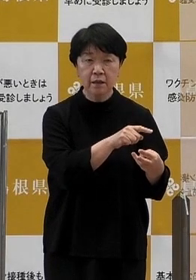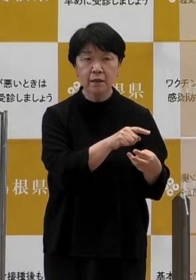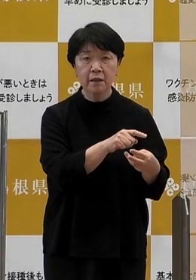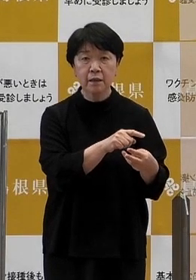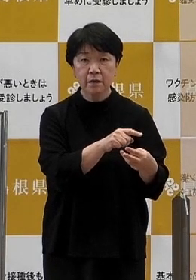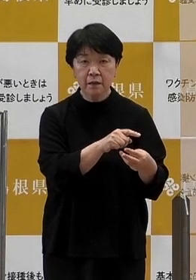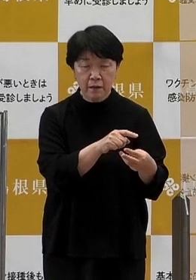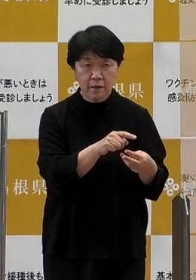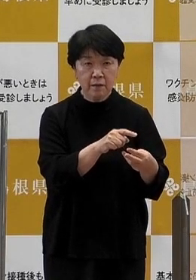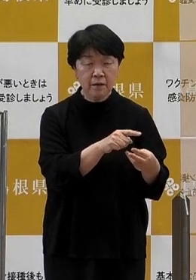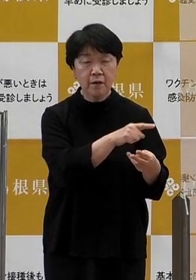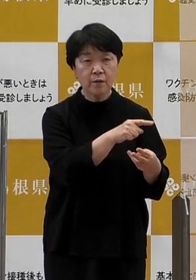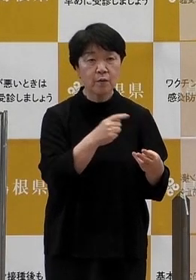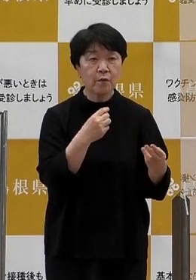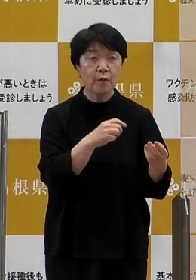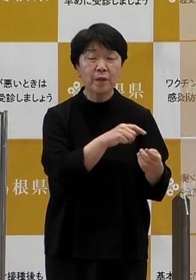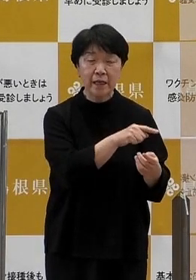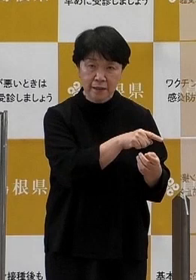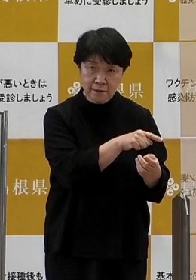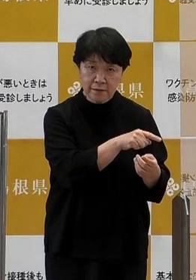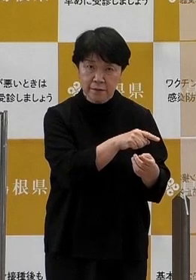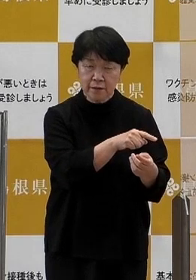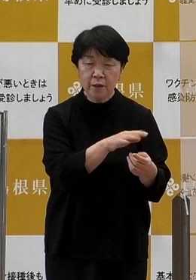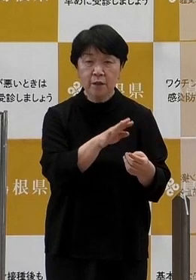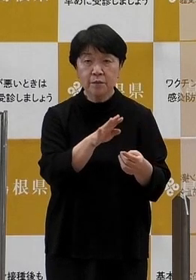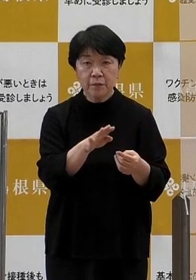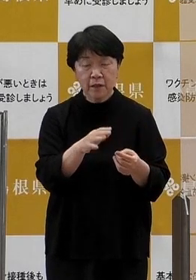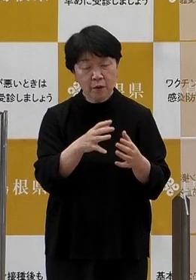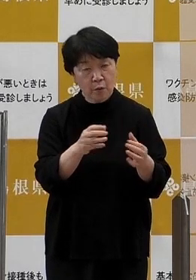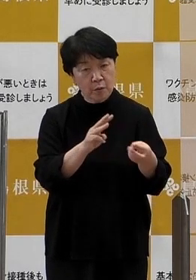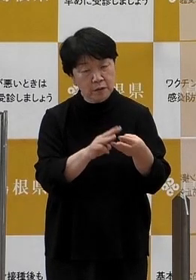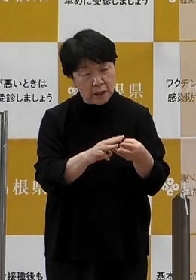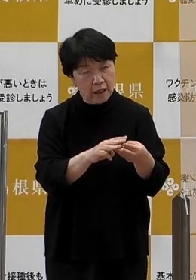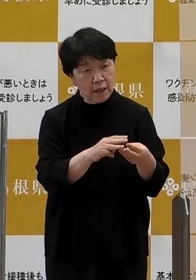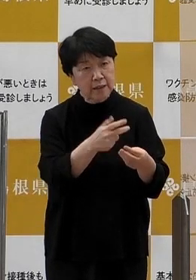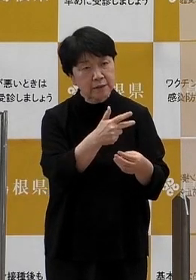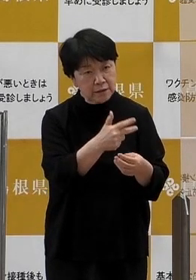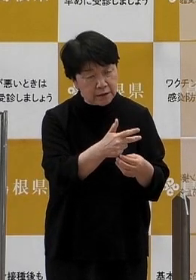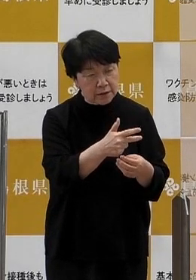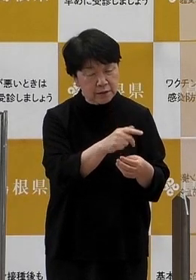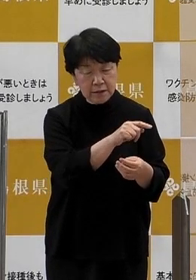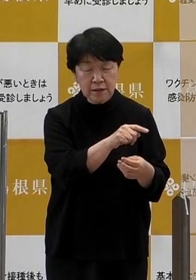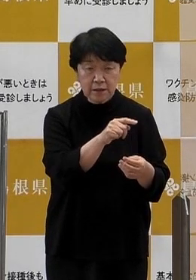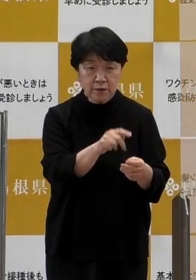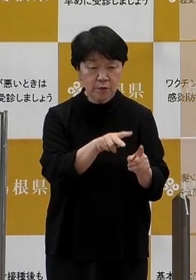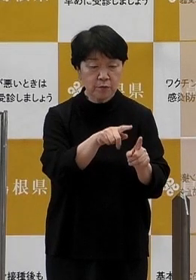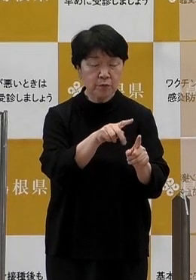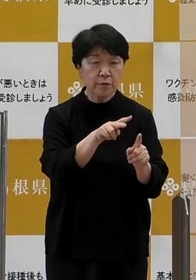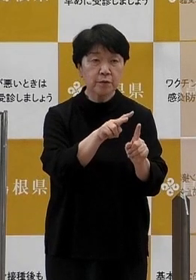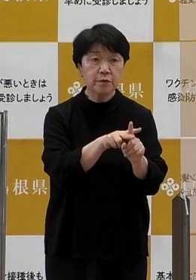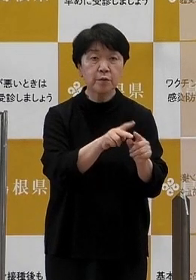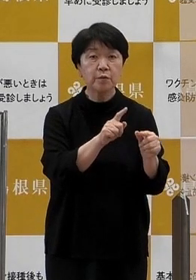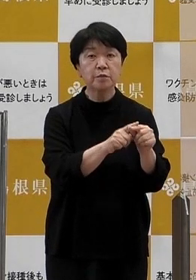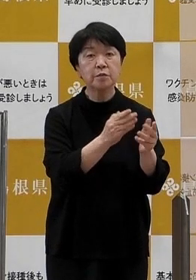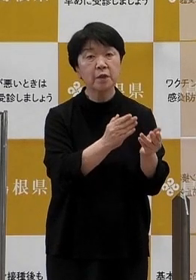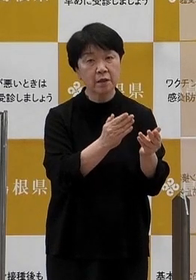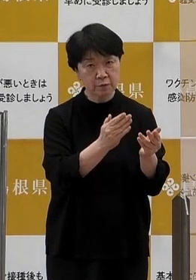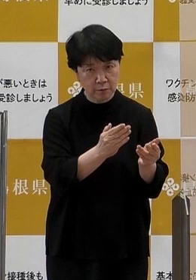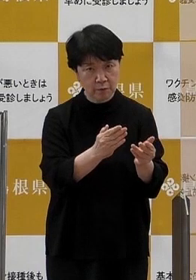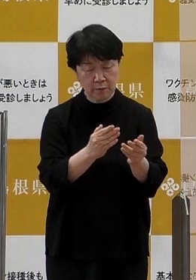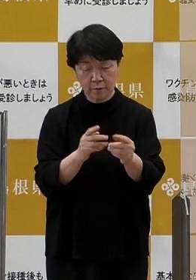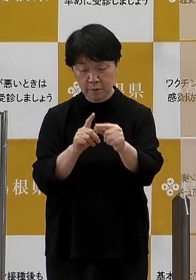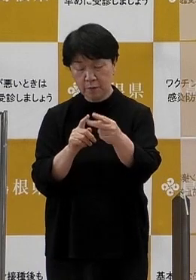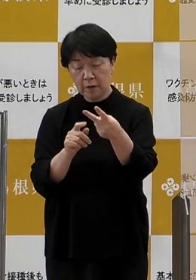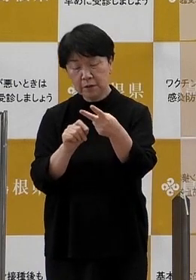田、大南、そして自主的に行われた大田市の小中学校、そして2月が